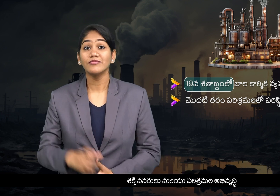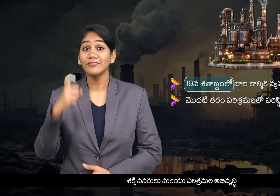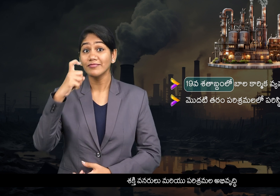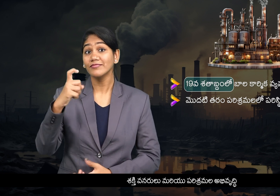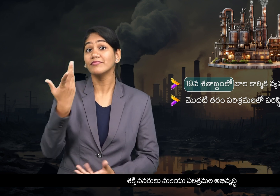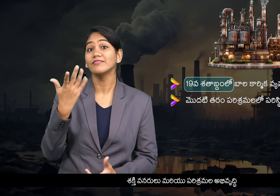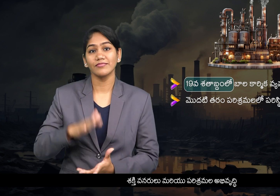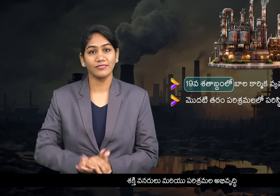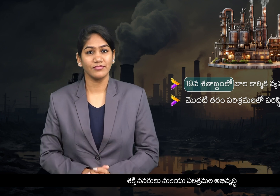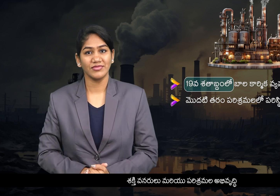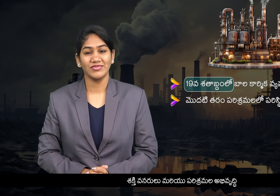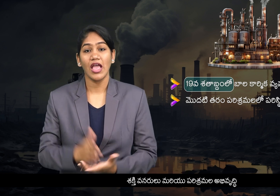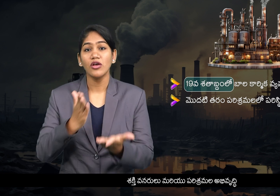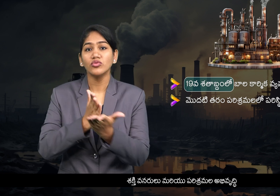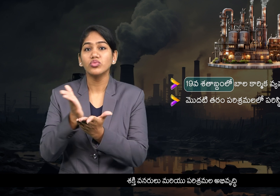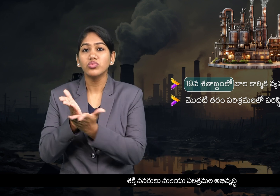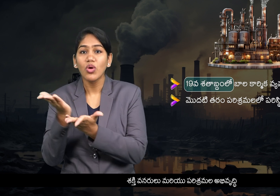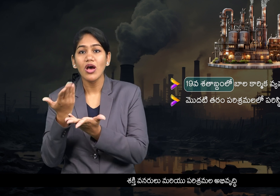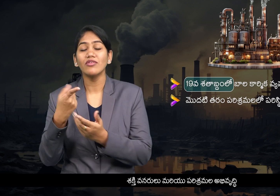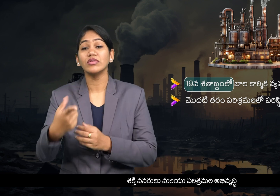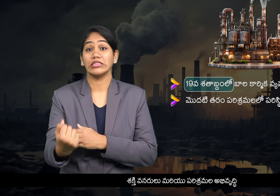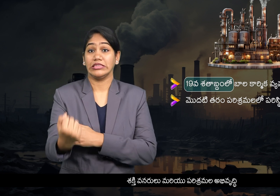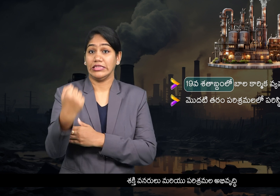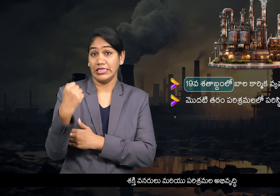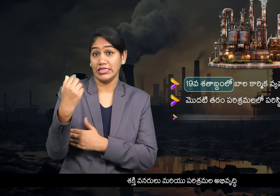శక్తి వనరులు మరియు పరిశ్రమల అభివృద్ధి,